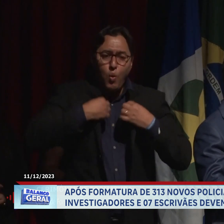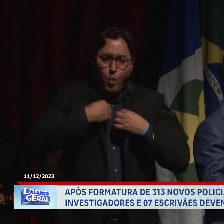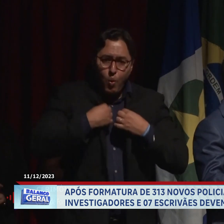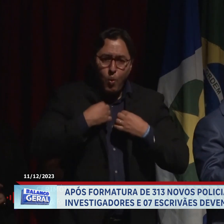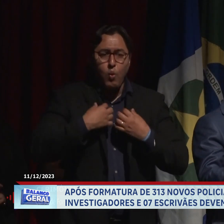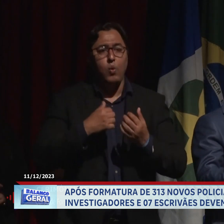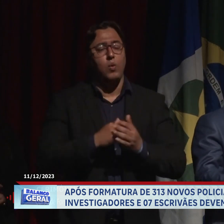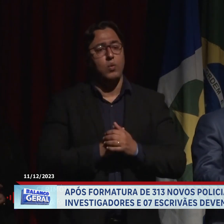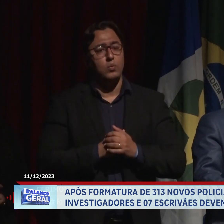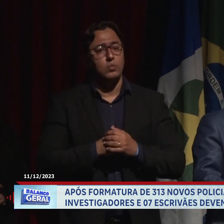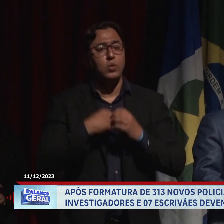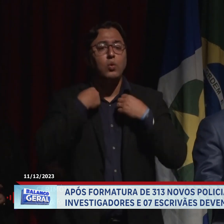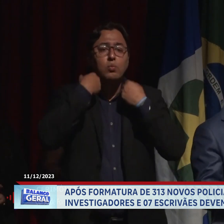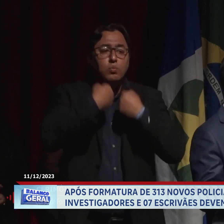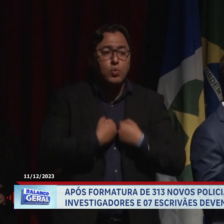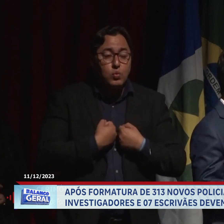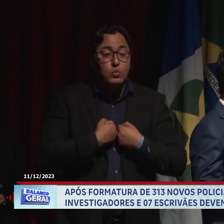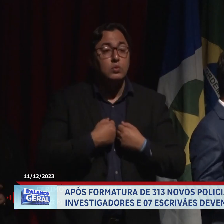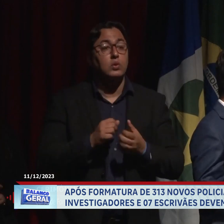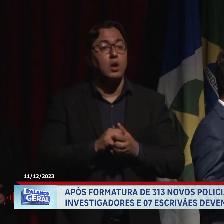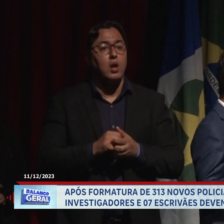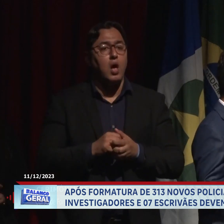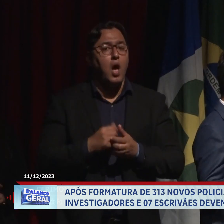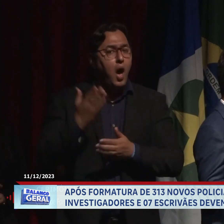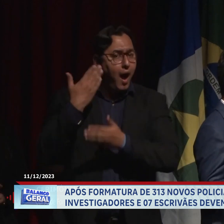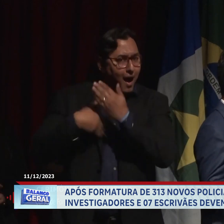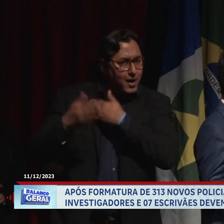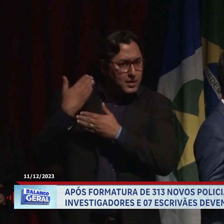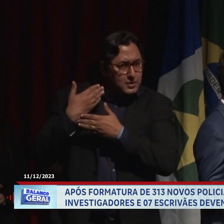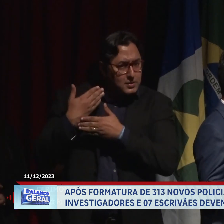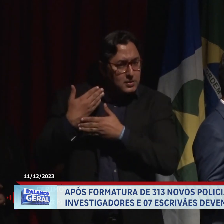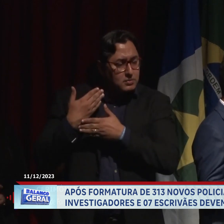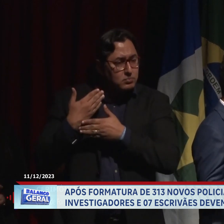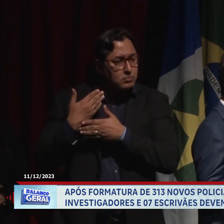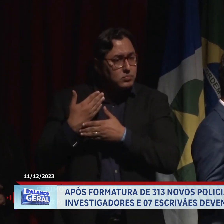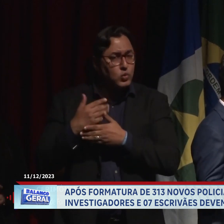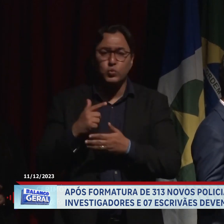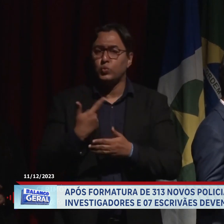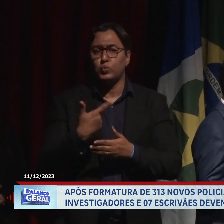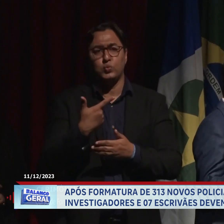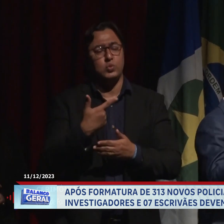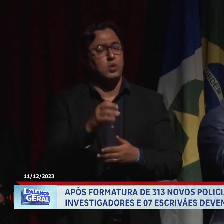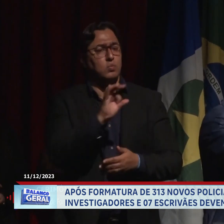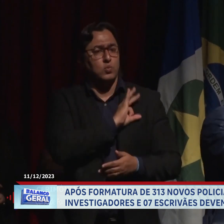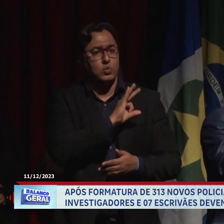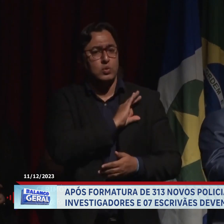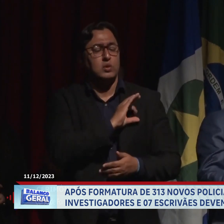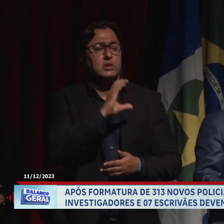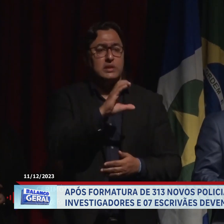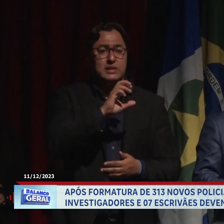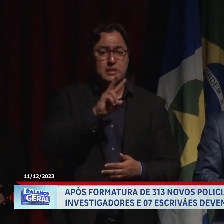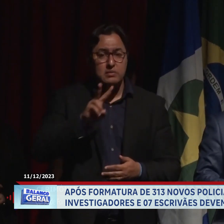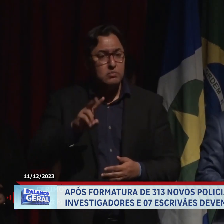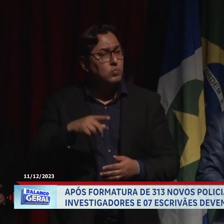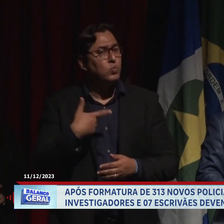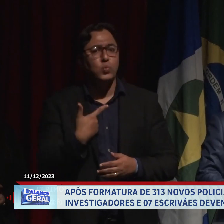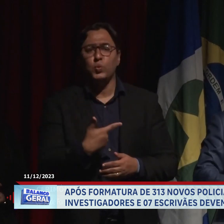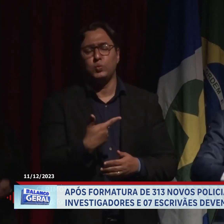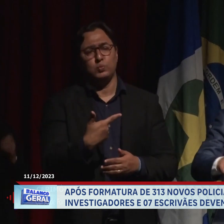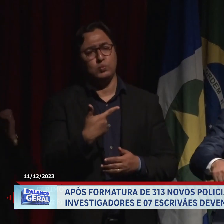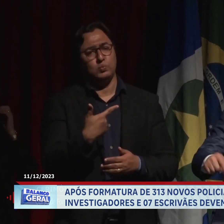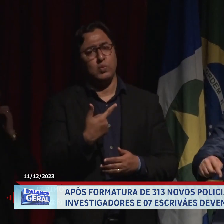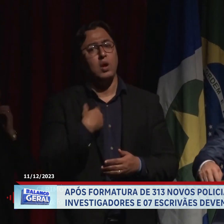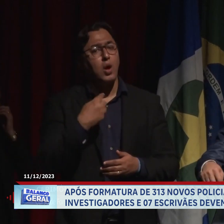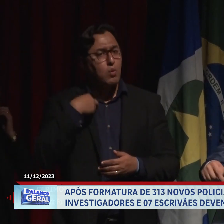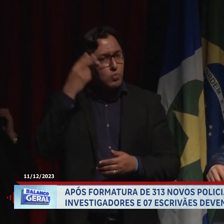recebendo colete coisa que há pouco tempo atrás não existia na Polícia Civil não existia na Polícia Militar Eu